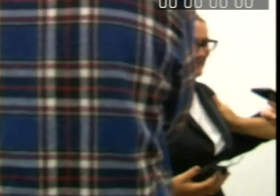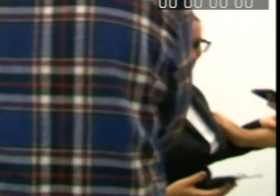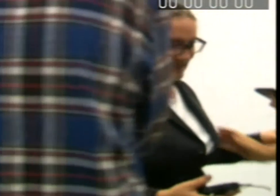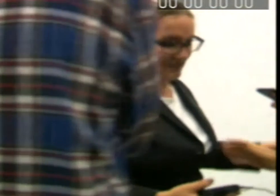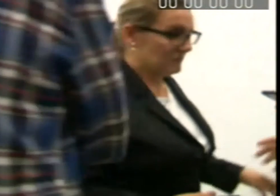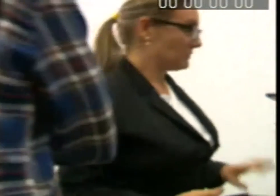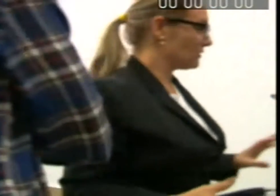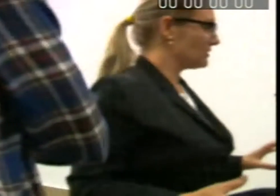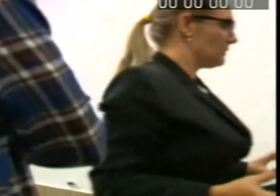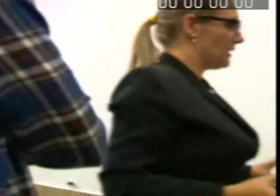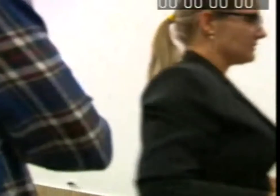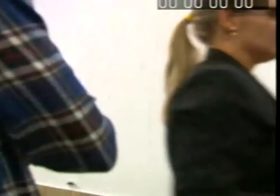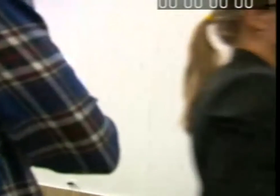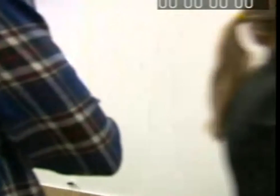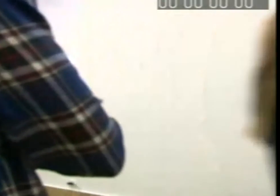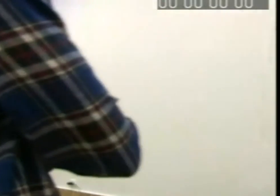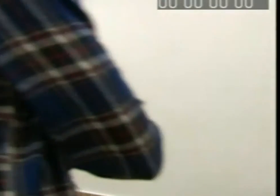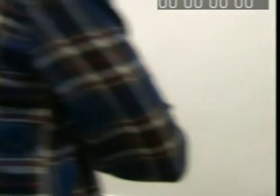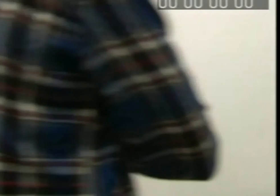aqui